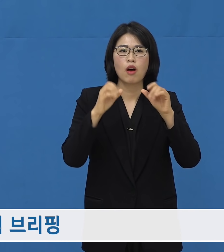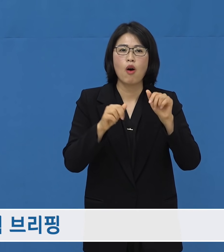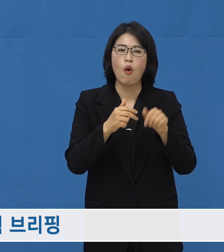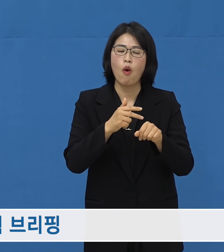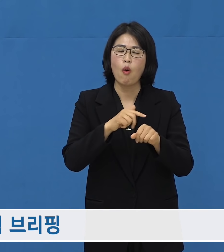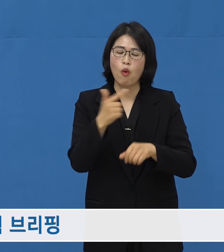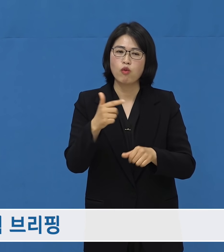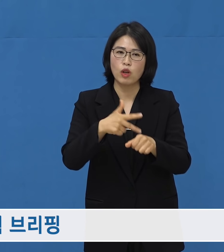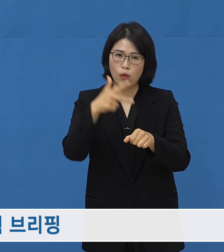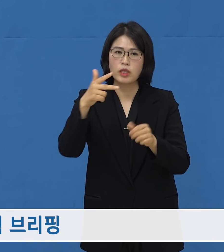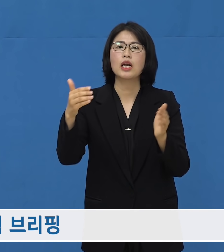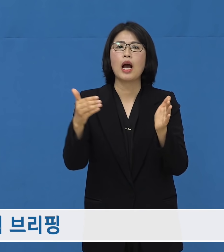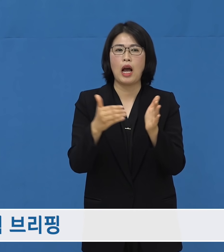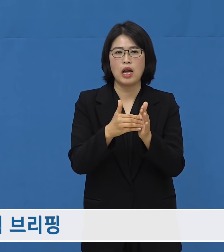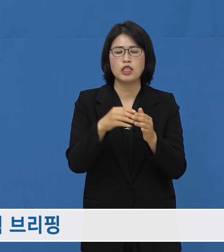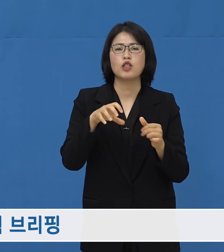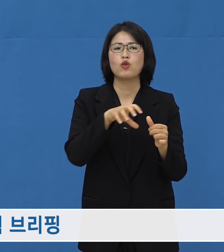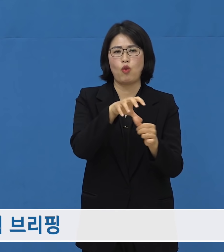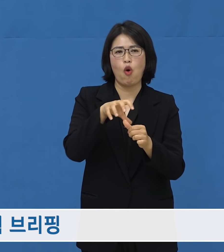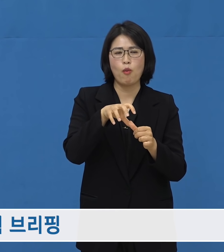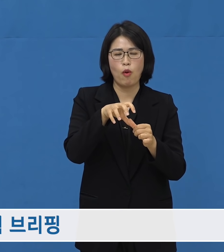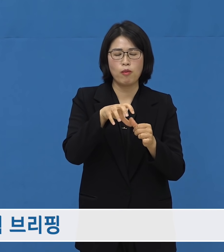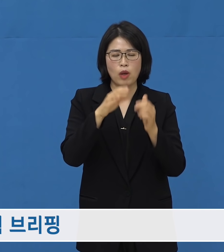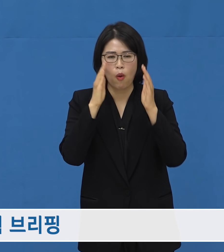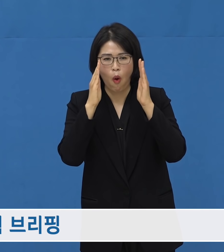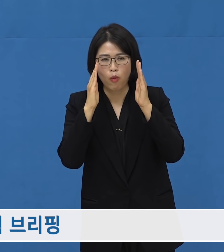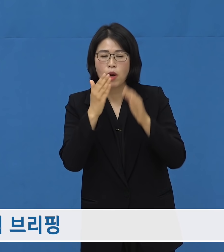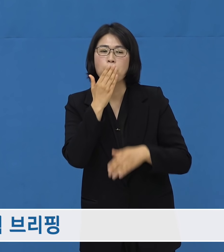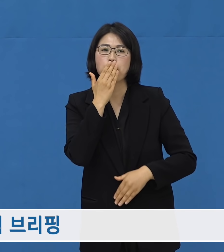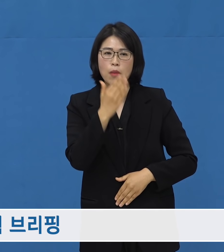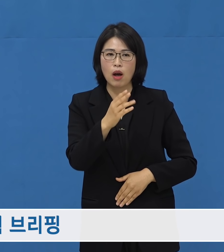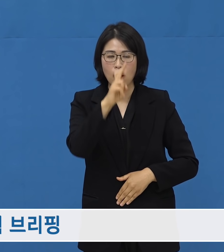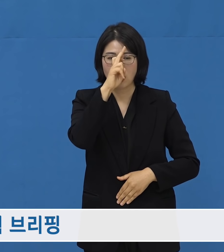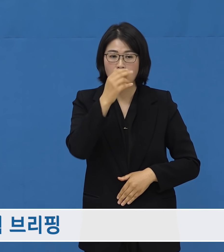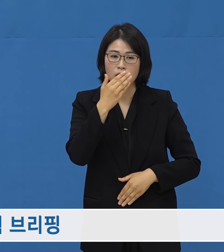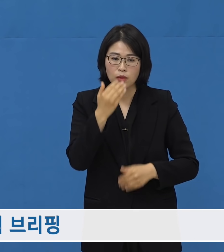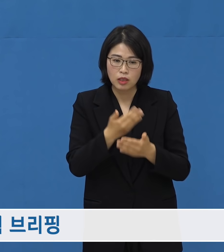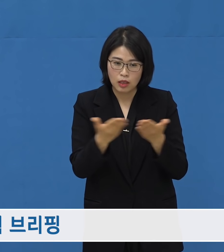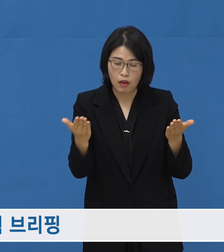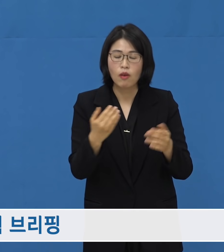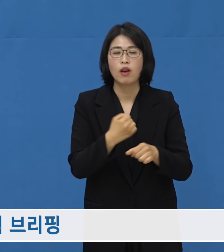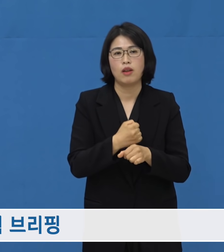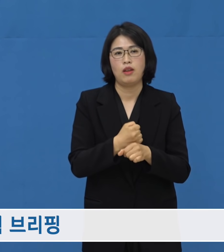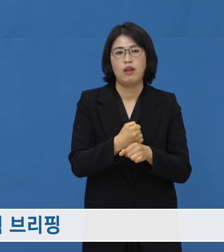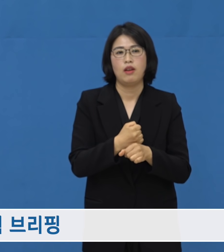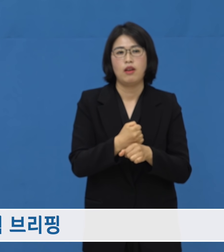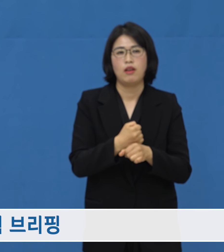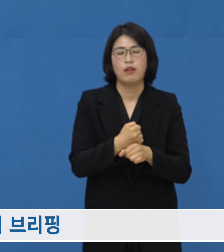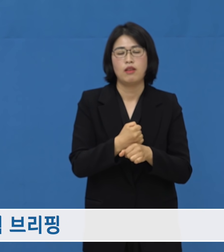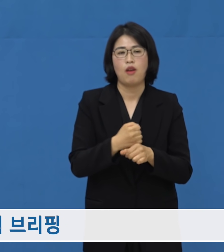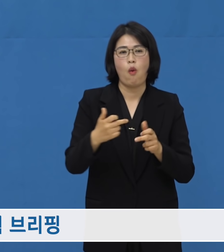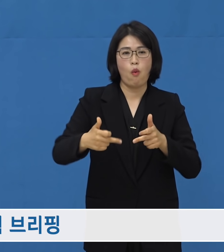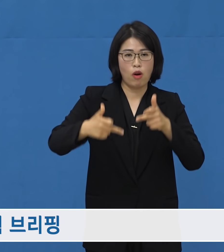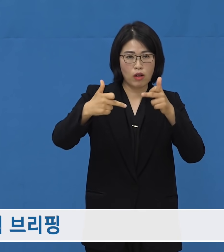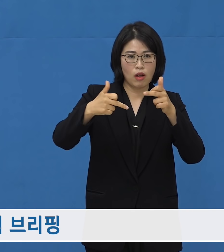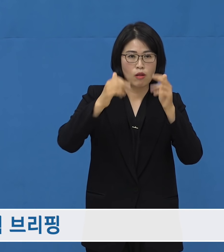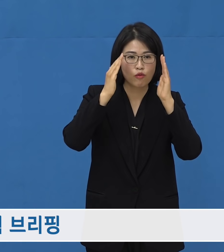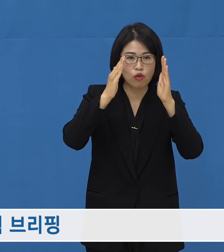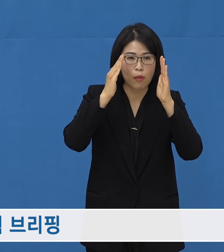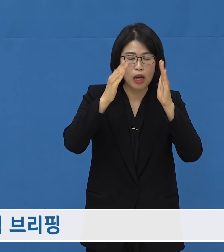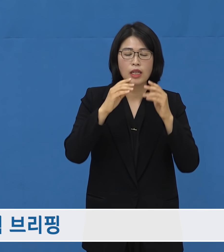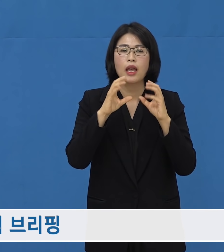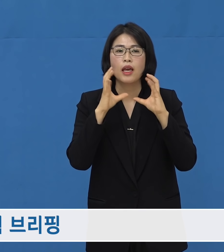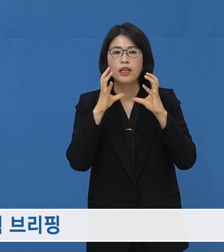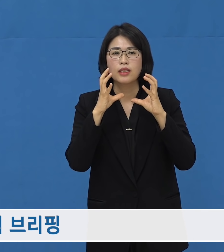돌봄에 기반한 교육활동을 받게 되며 급식도 제공합니다. 또한 원격 수업을 하는